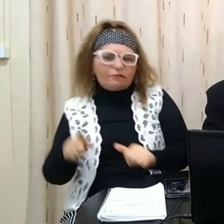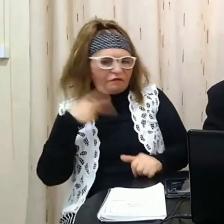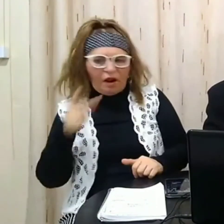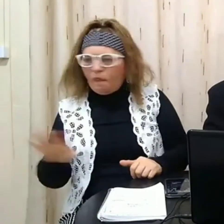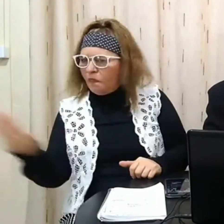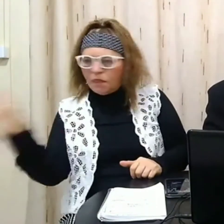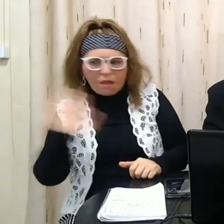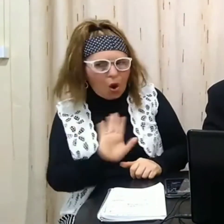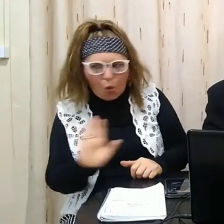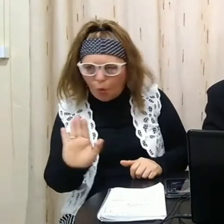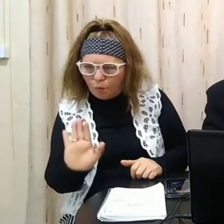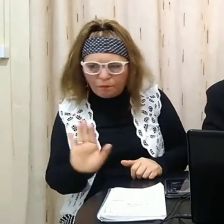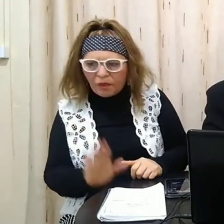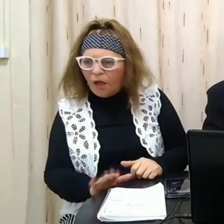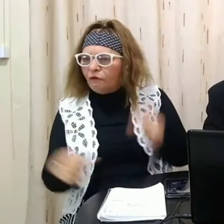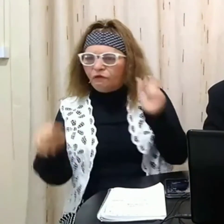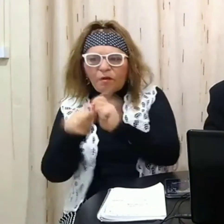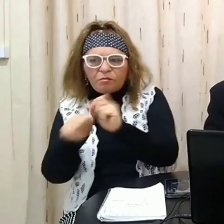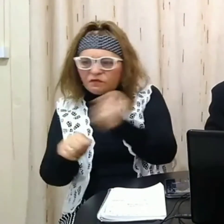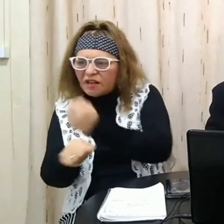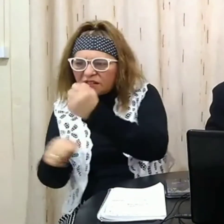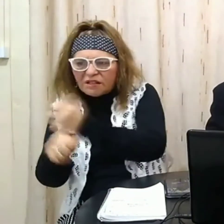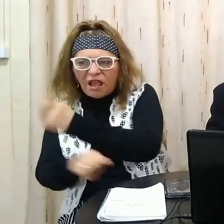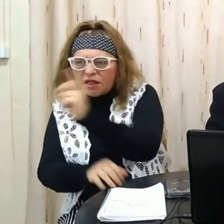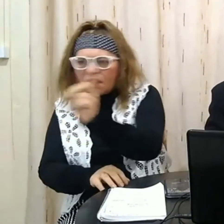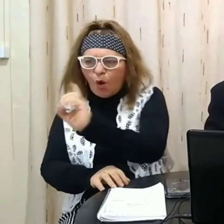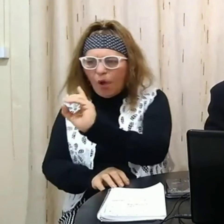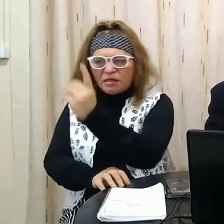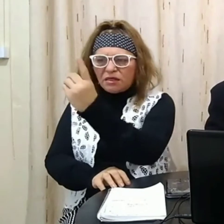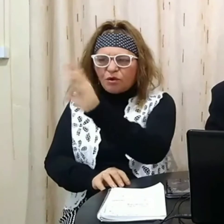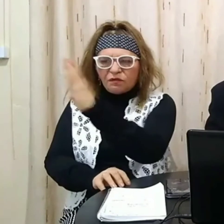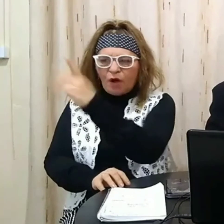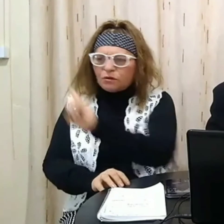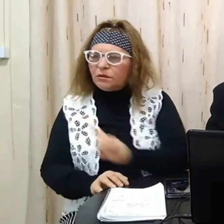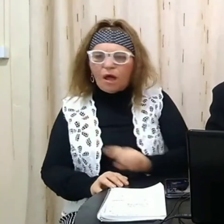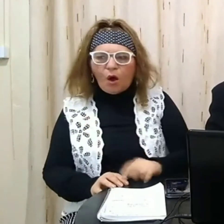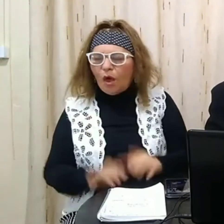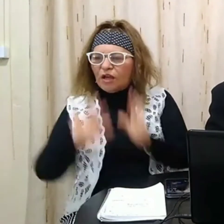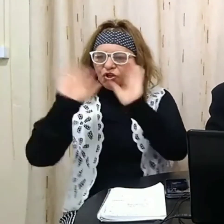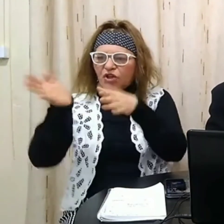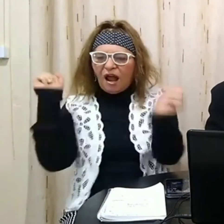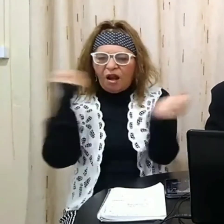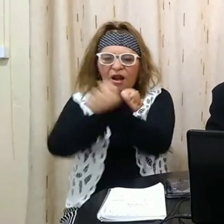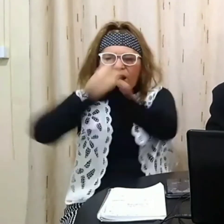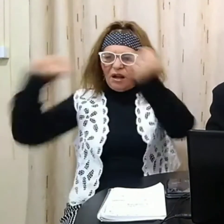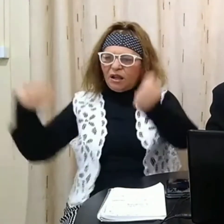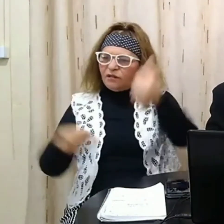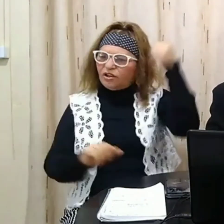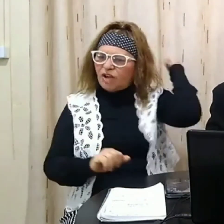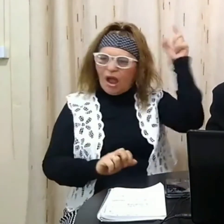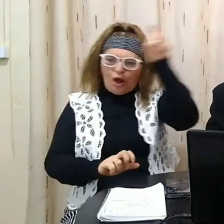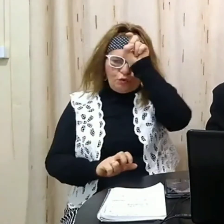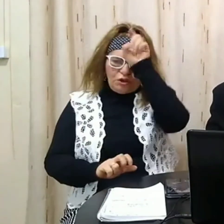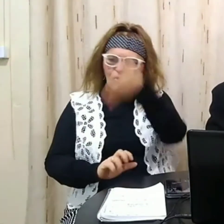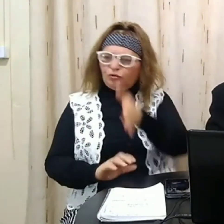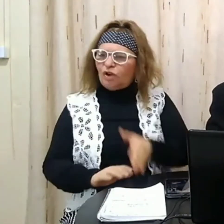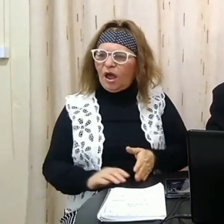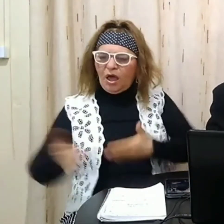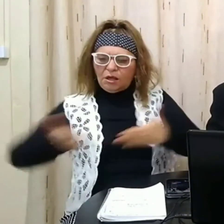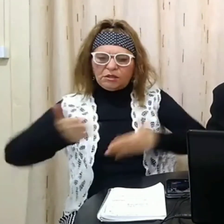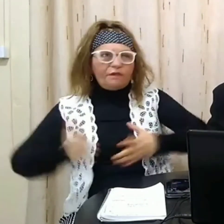para dizer: opa, peraí, nós já ficamos livres da escravidão, nós já servimos o Deus Todo-Poderoso, nós